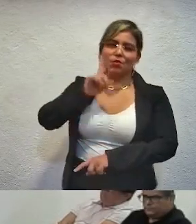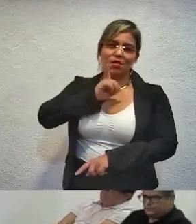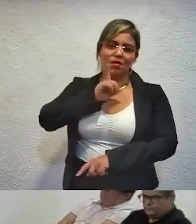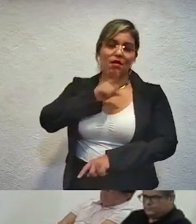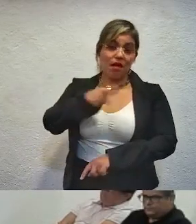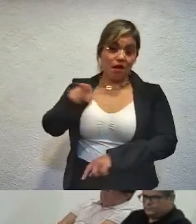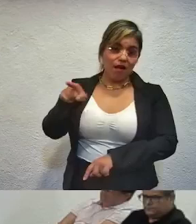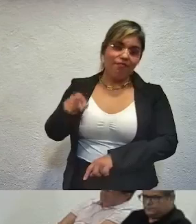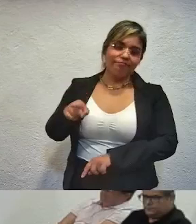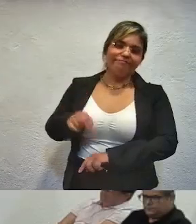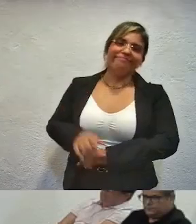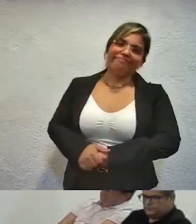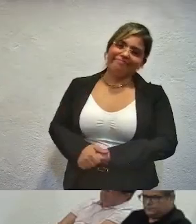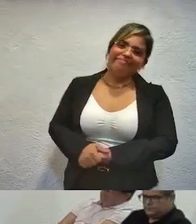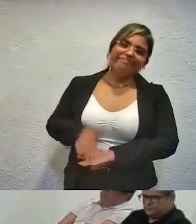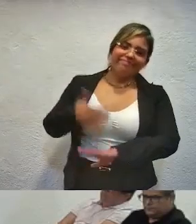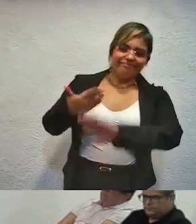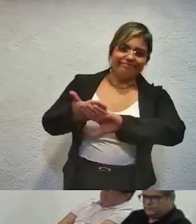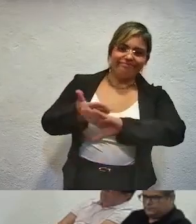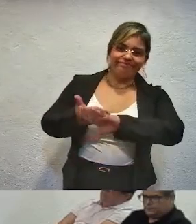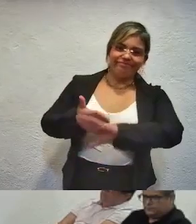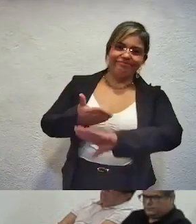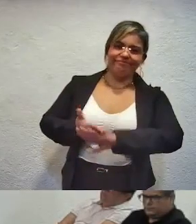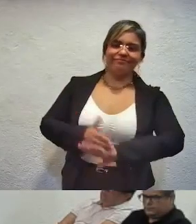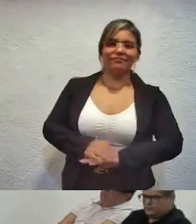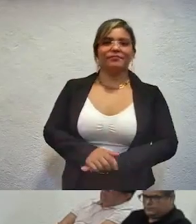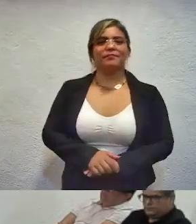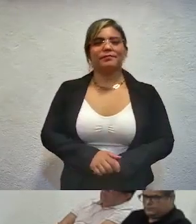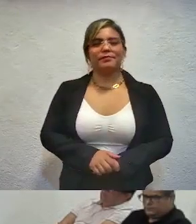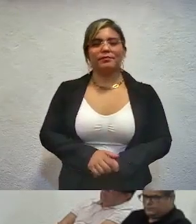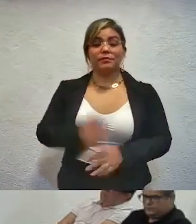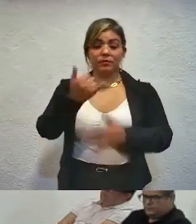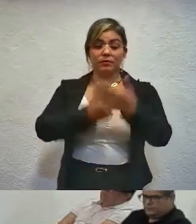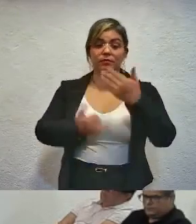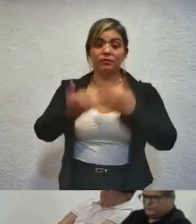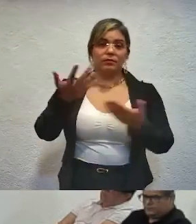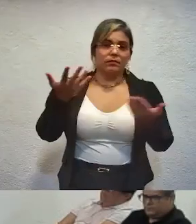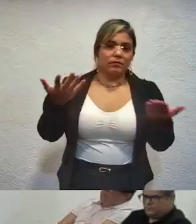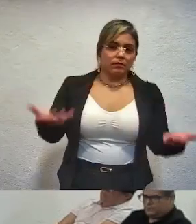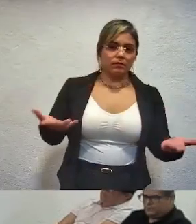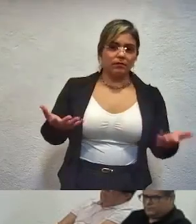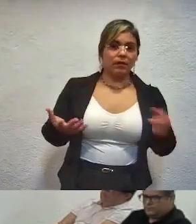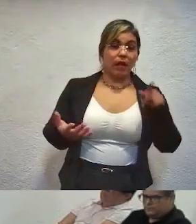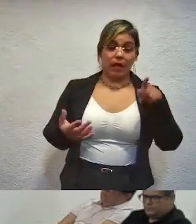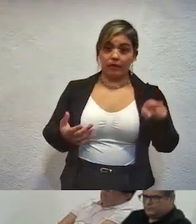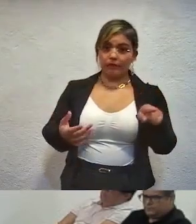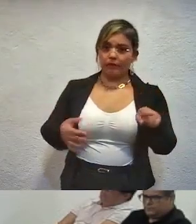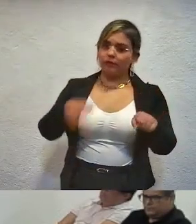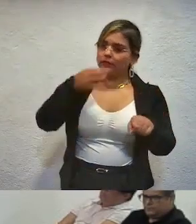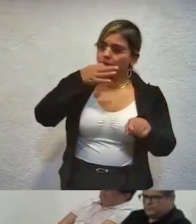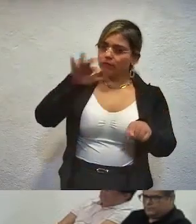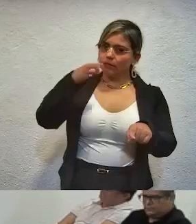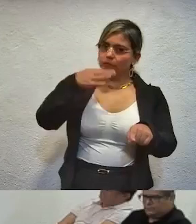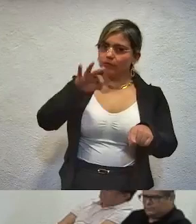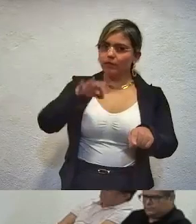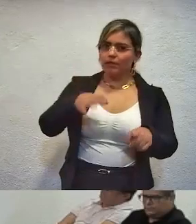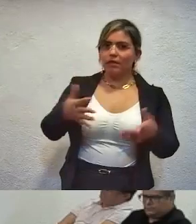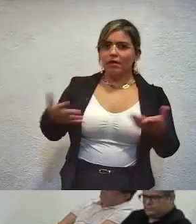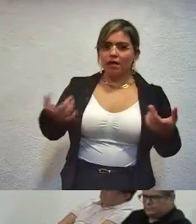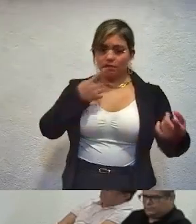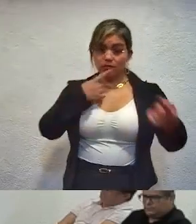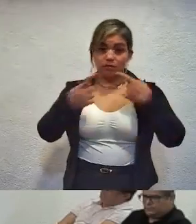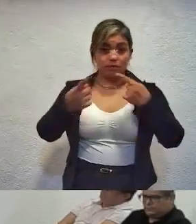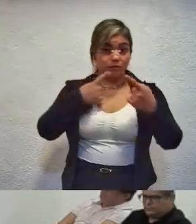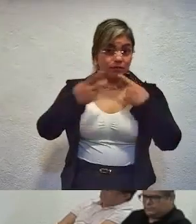el hecho de ser mujer. En ese sentido, en el proyecto considera que las expresiones denunciadas trascienden el ámbito del debate